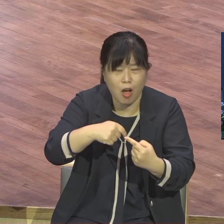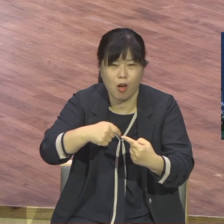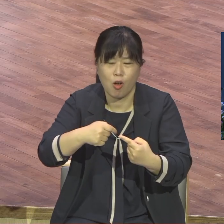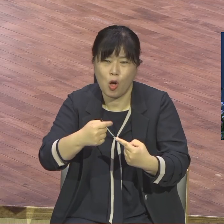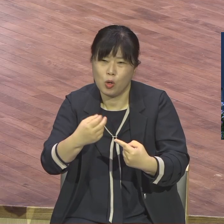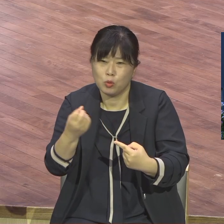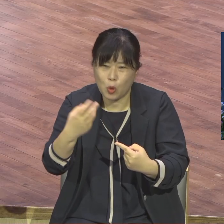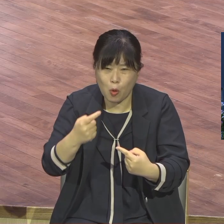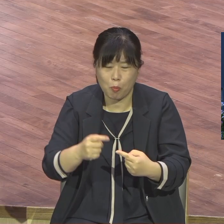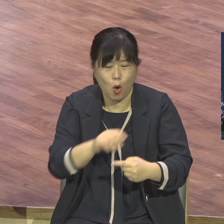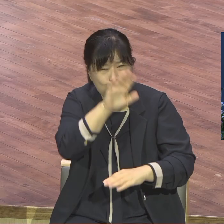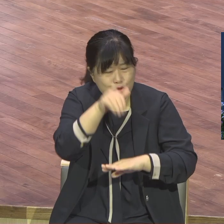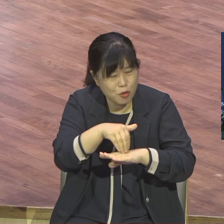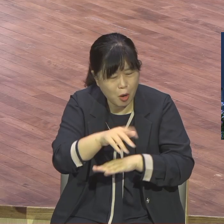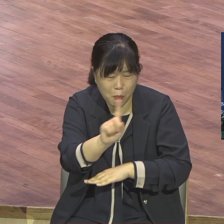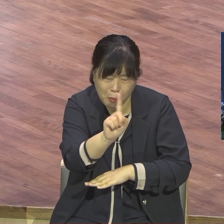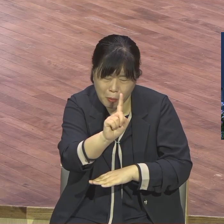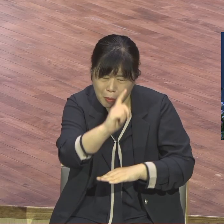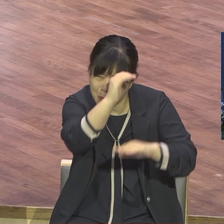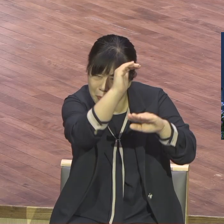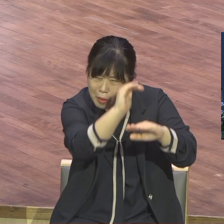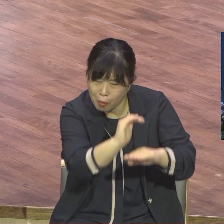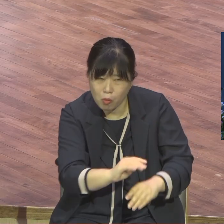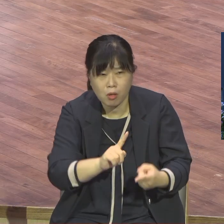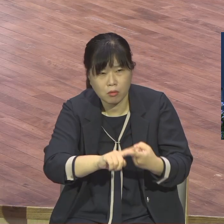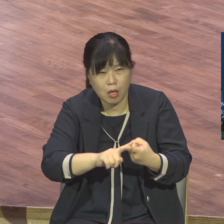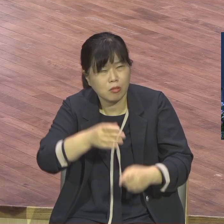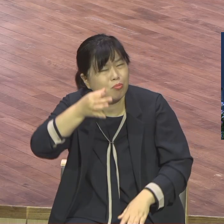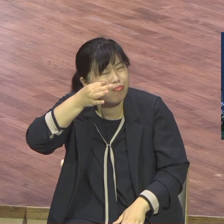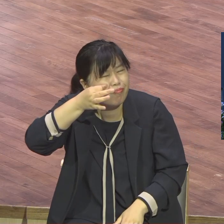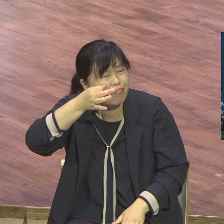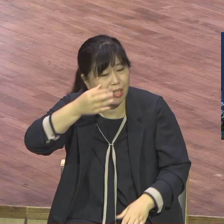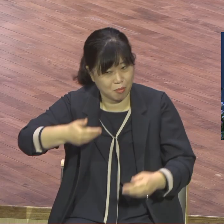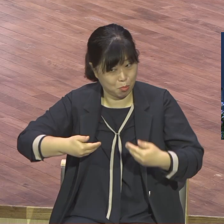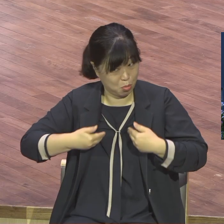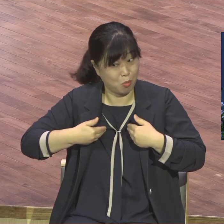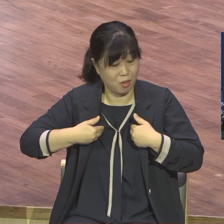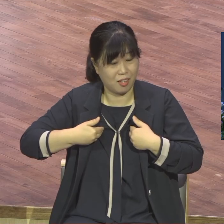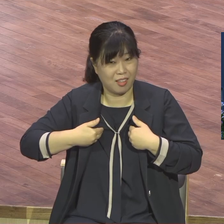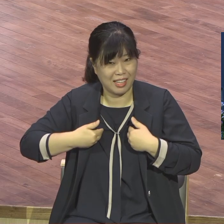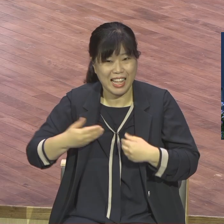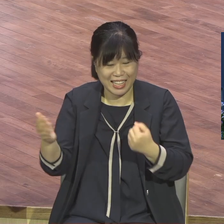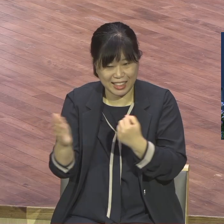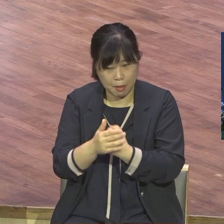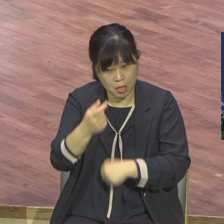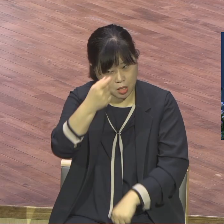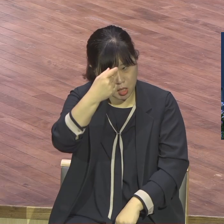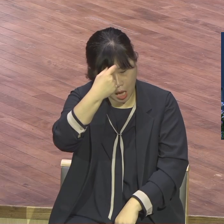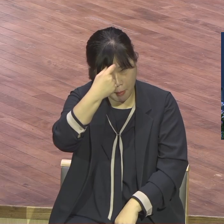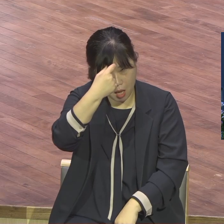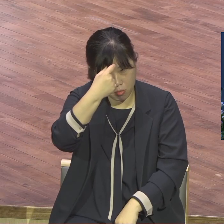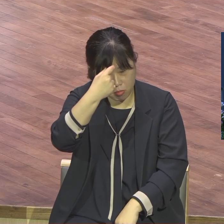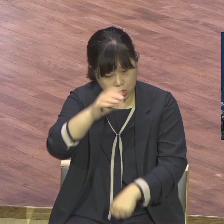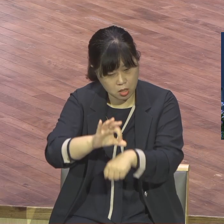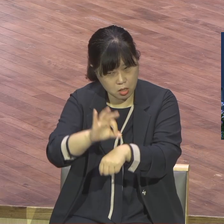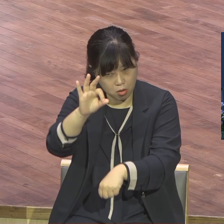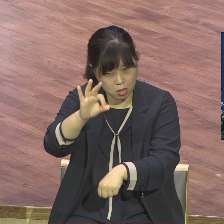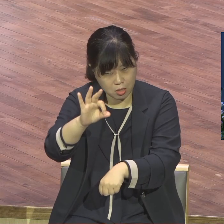예배가 이끄는 삶이 최우선순위 되어야 되기 때문에 다음 주부터 9시